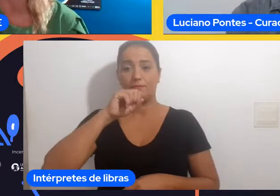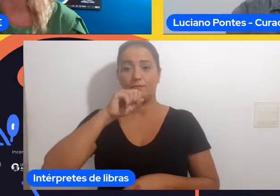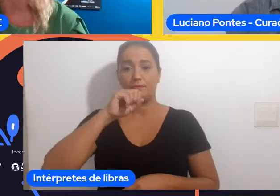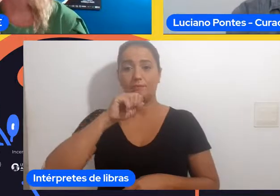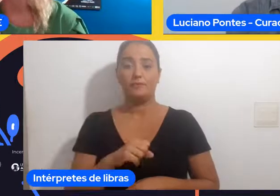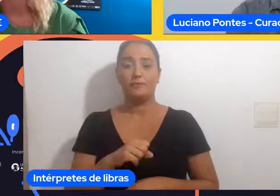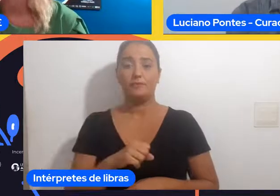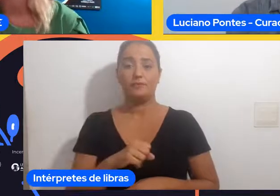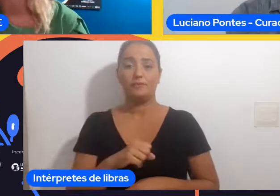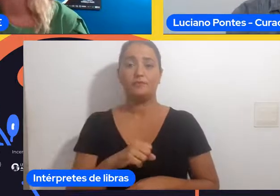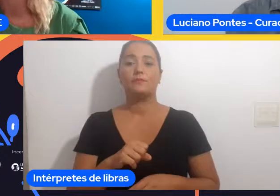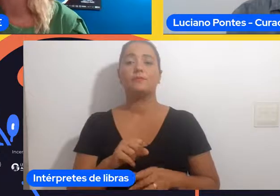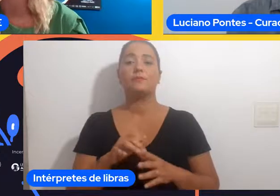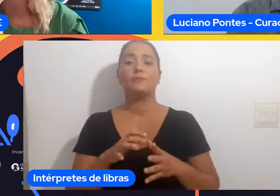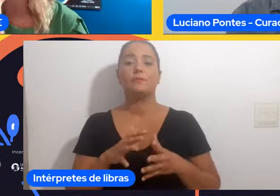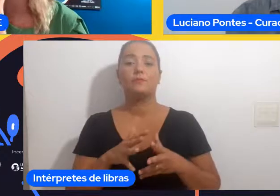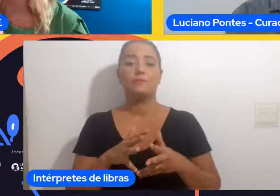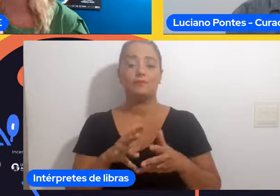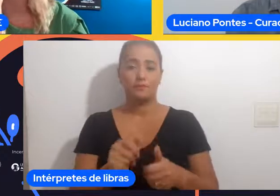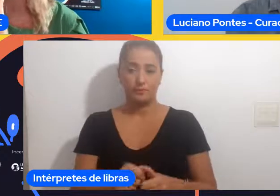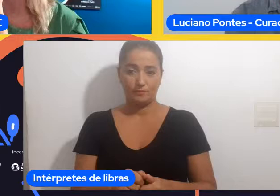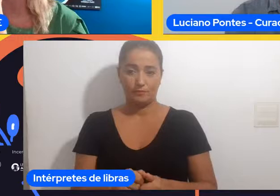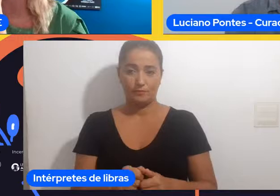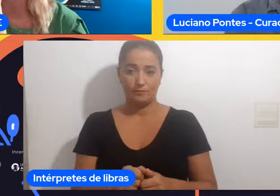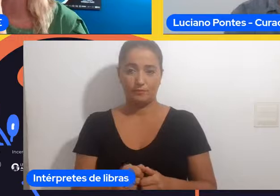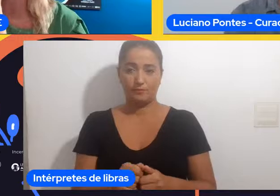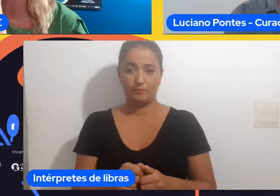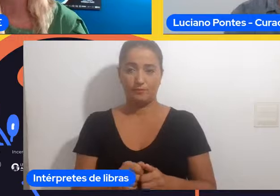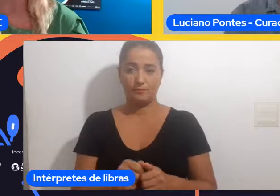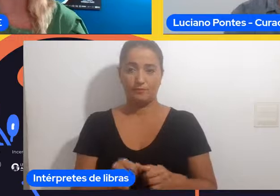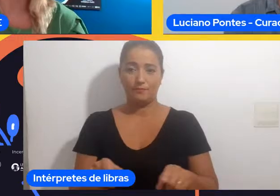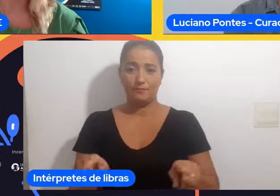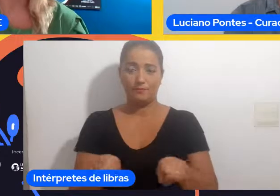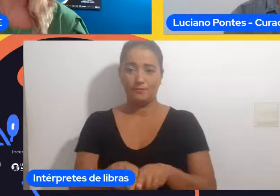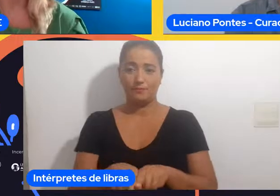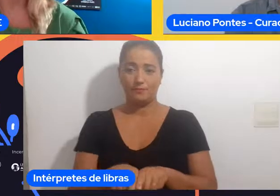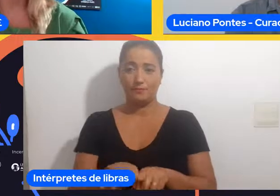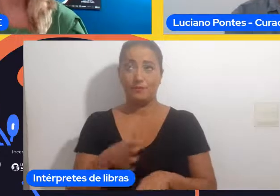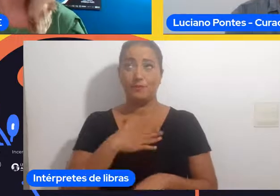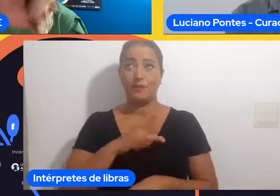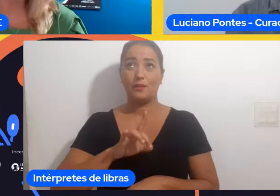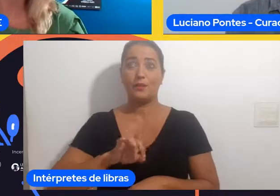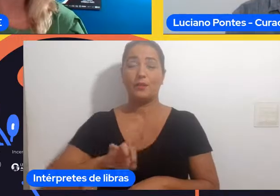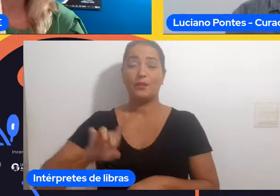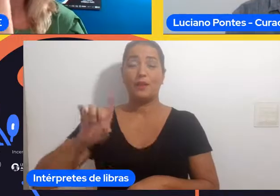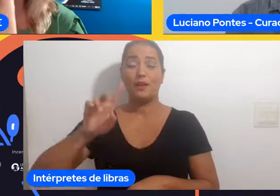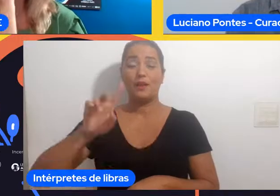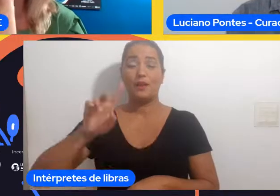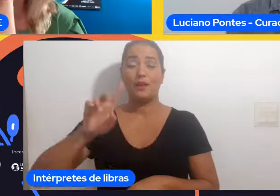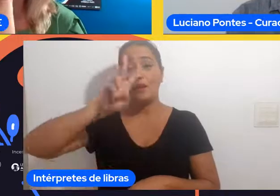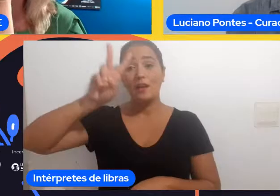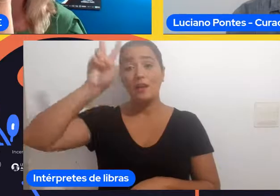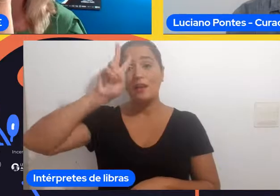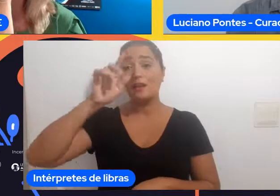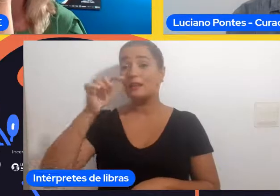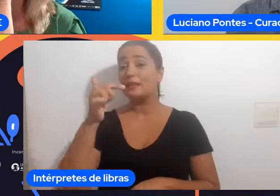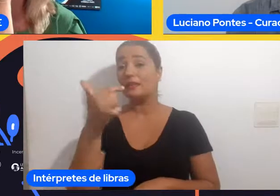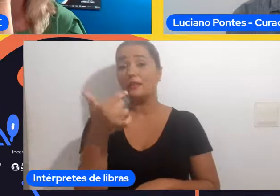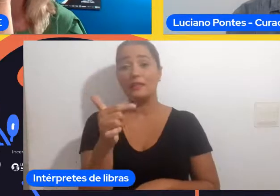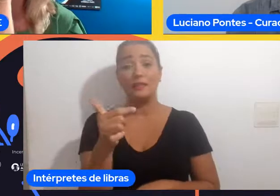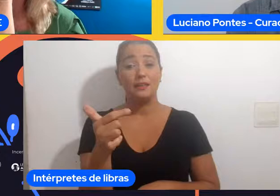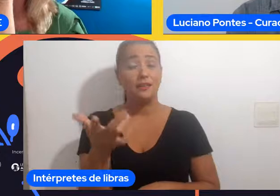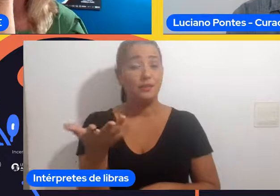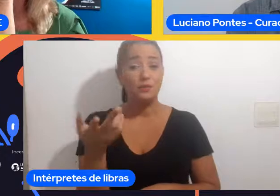na praia e voltei. Então, assim, meu Deus, como isso mexe, né? E que a gente não tire isso do cotidiano